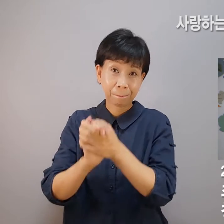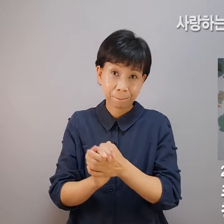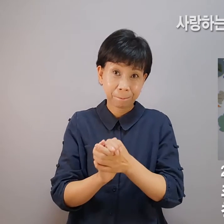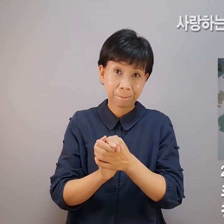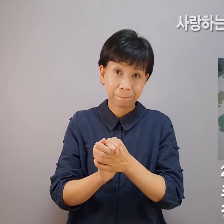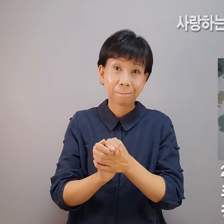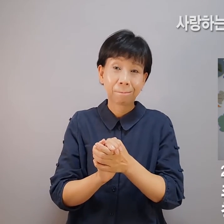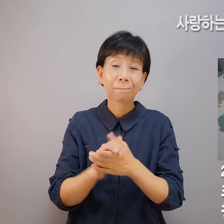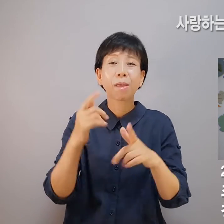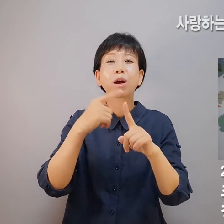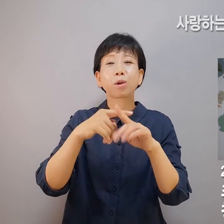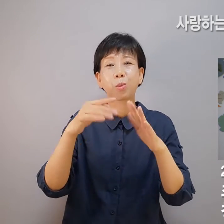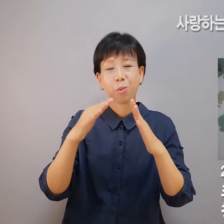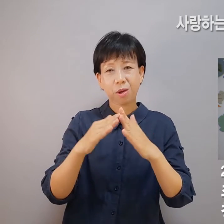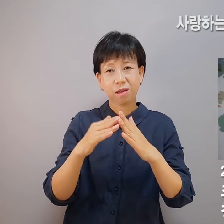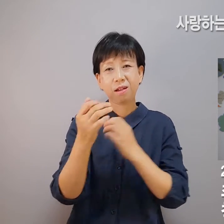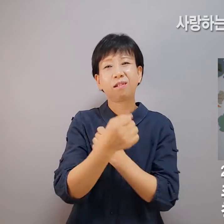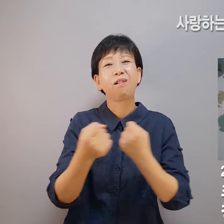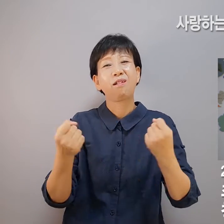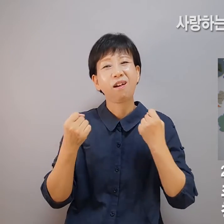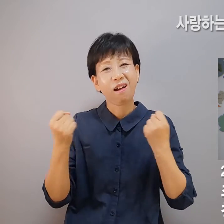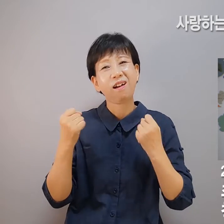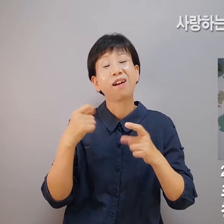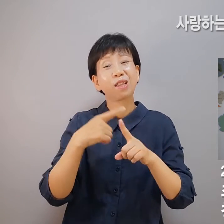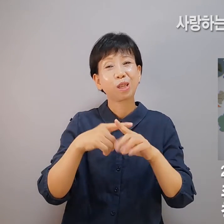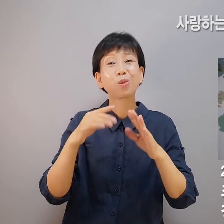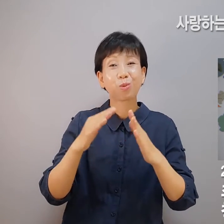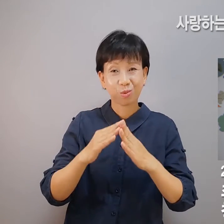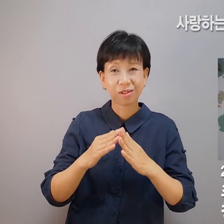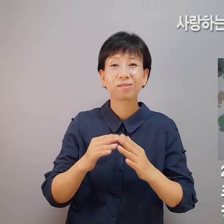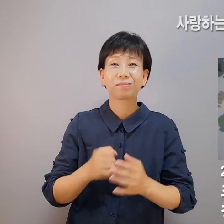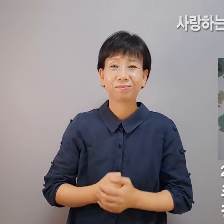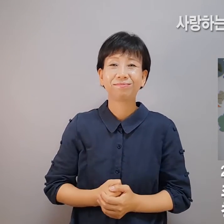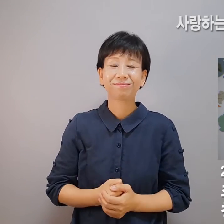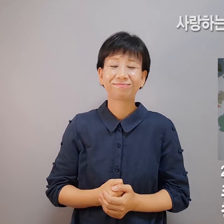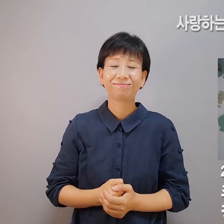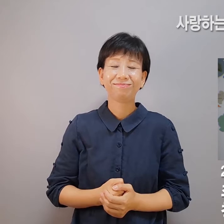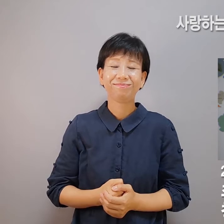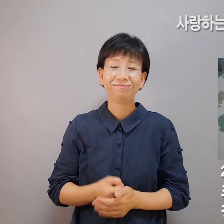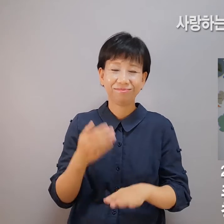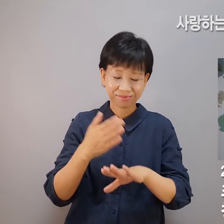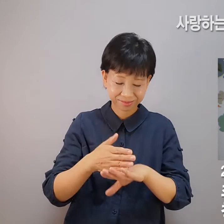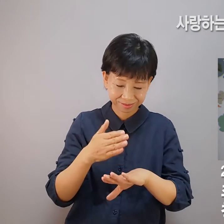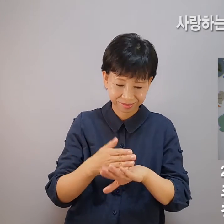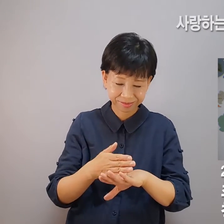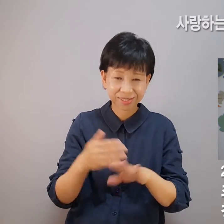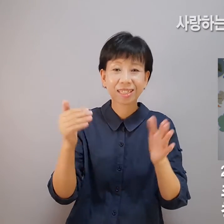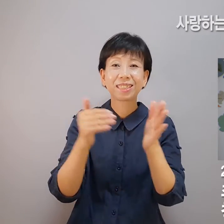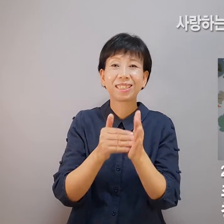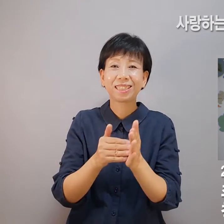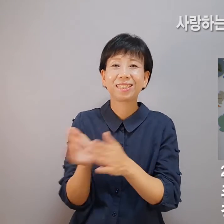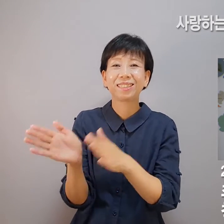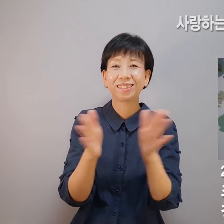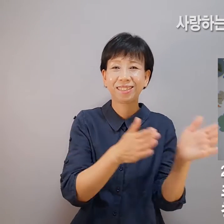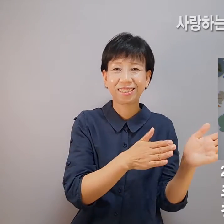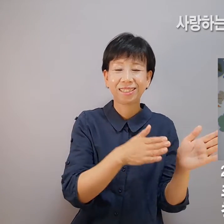네, 그런 생각도 한번 해봅니다. 네, 감사합니다. 끝. 네, 하나님의 말씀